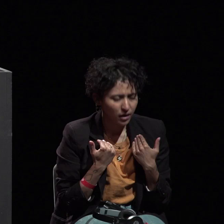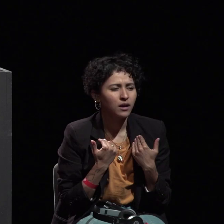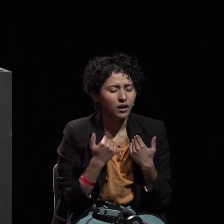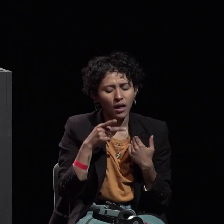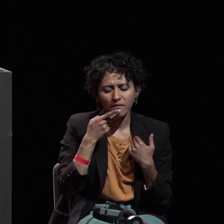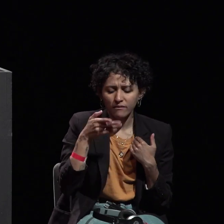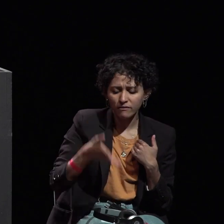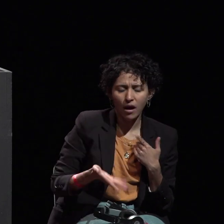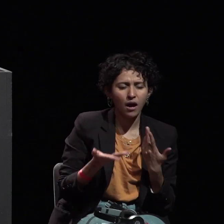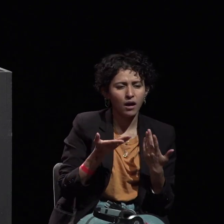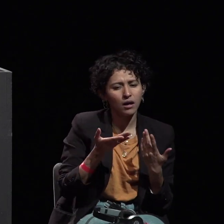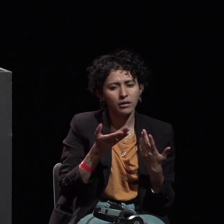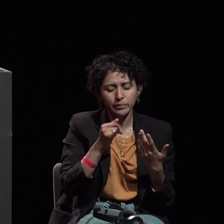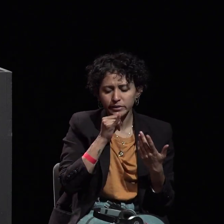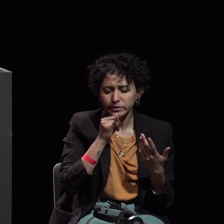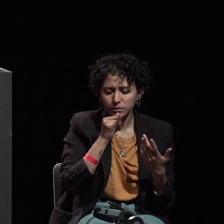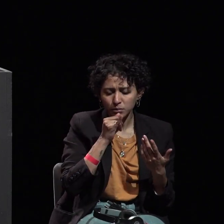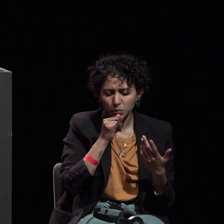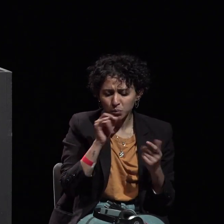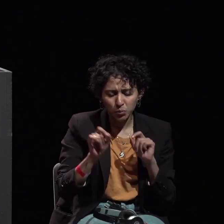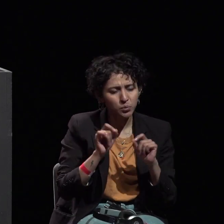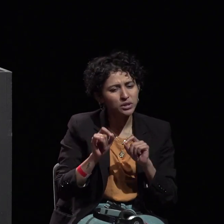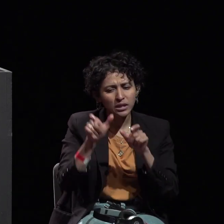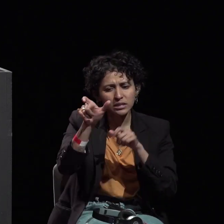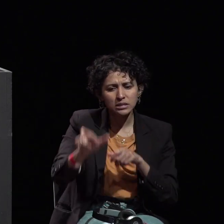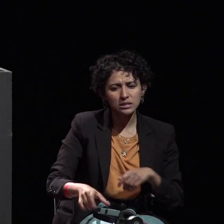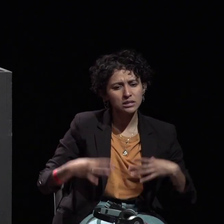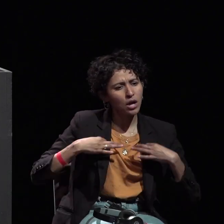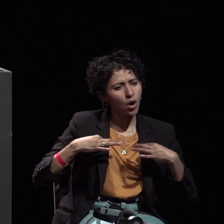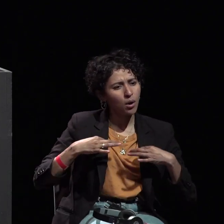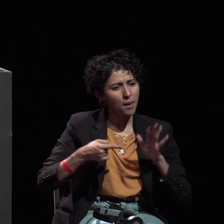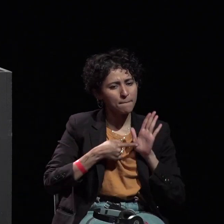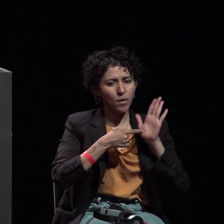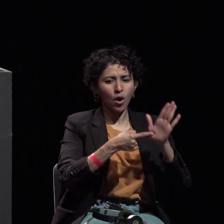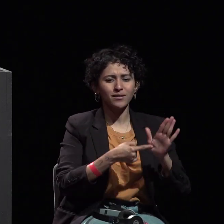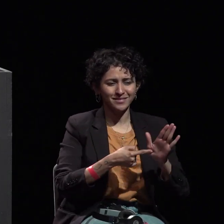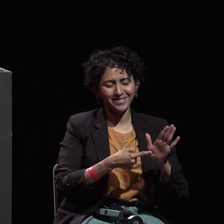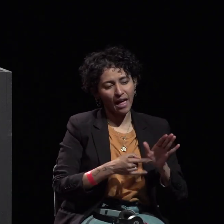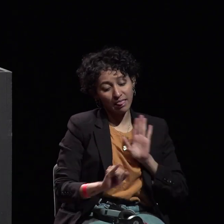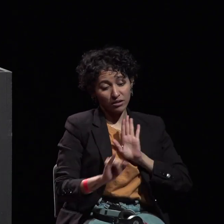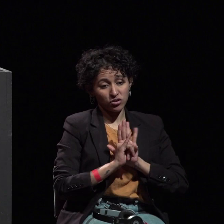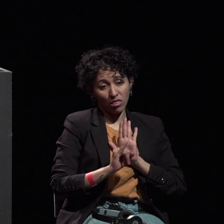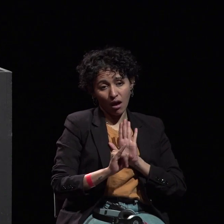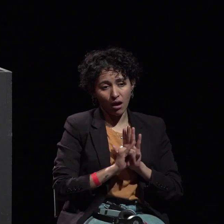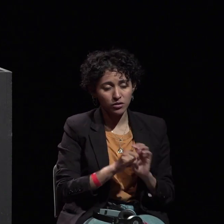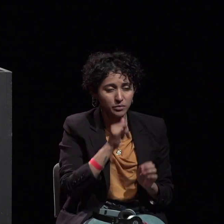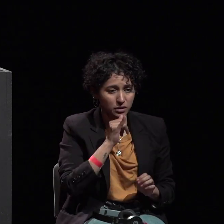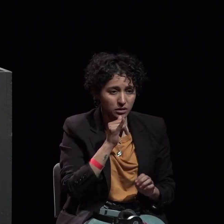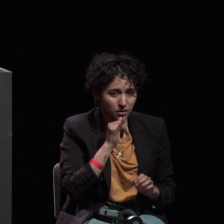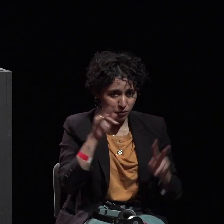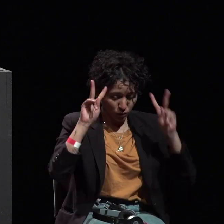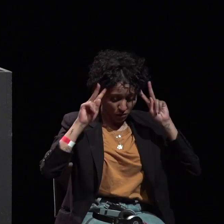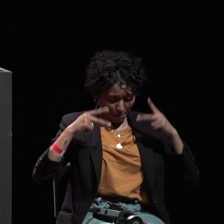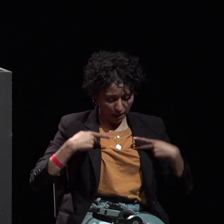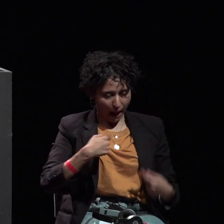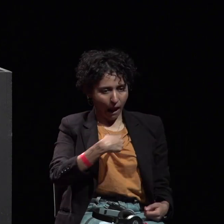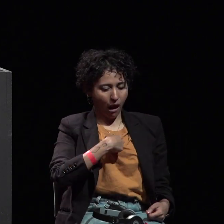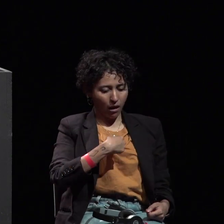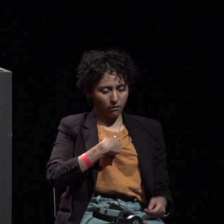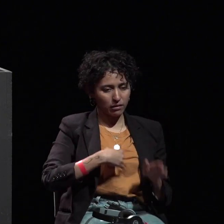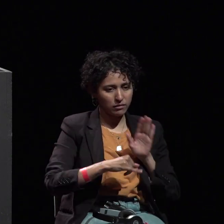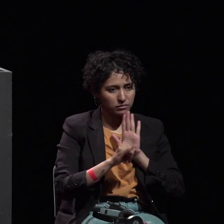os conceitos filosóficos de eu, ou de pessoa, né, que são, de certa forma, todos